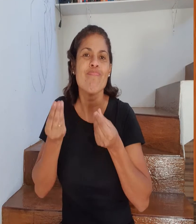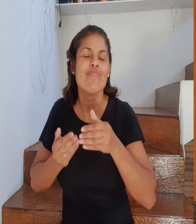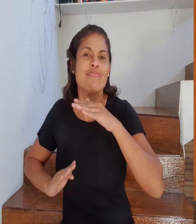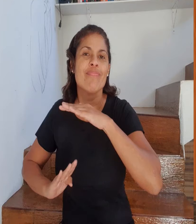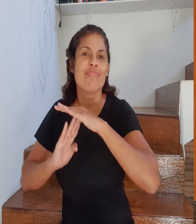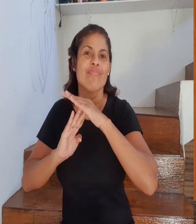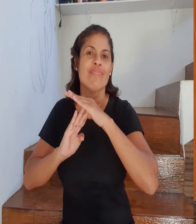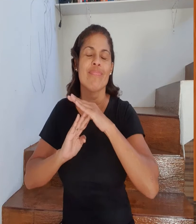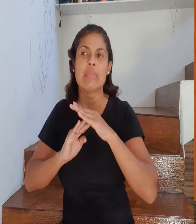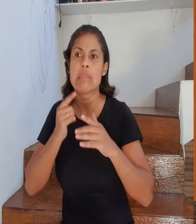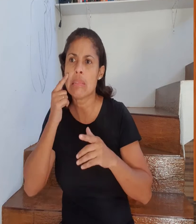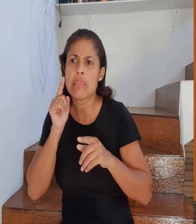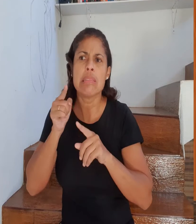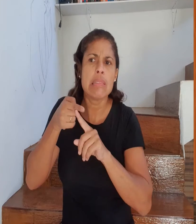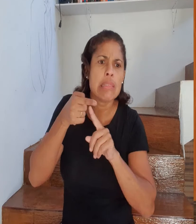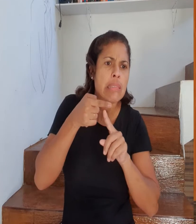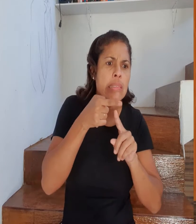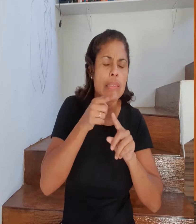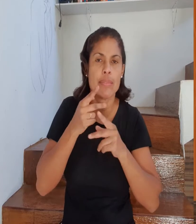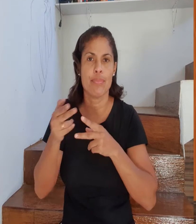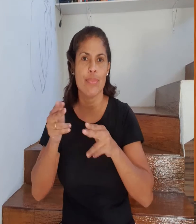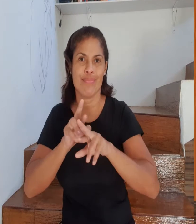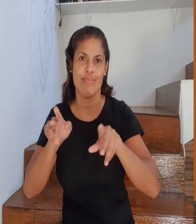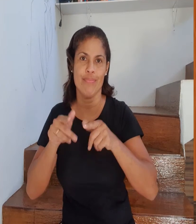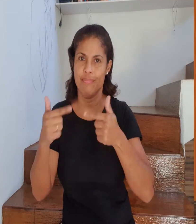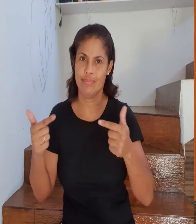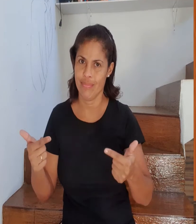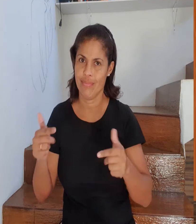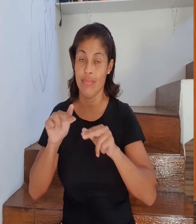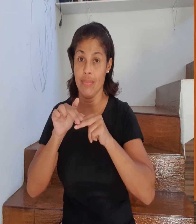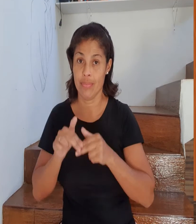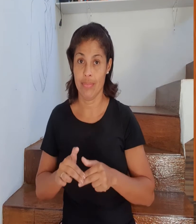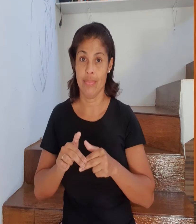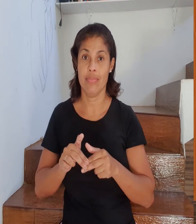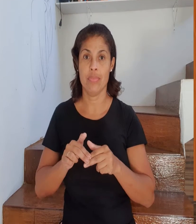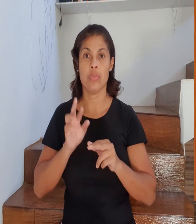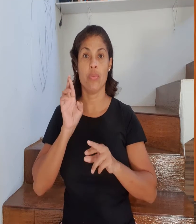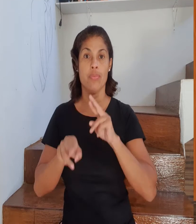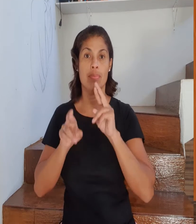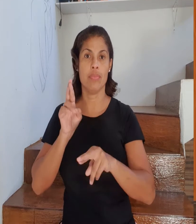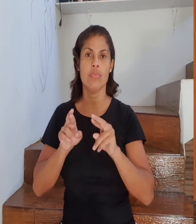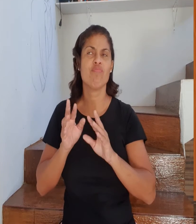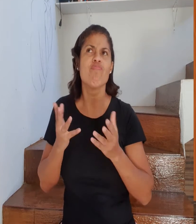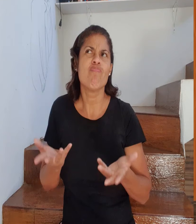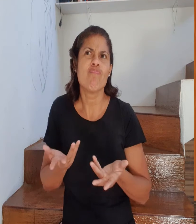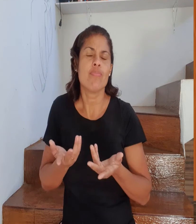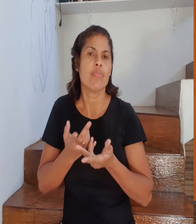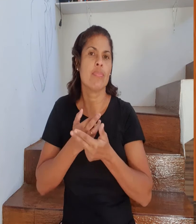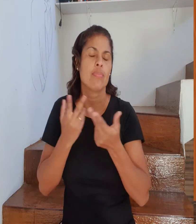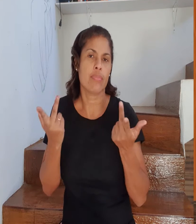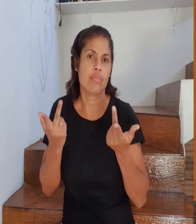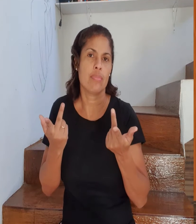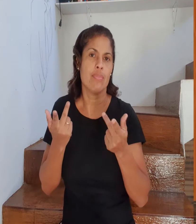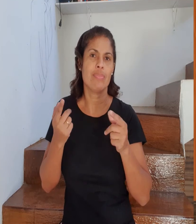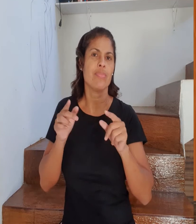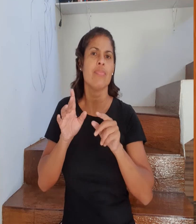capacidade muito limitada para diferenciar a natureza do patógeno. E por isso mesmo, a resposta é